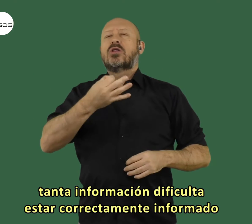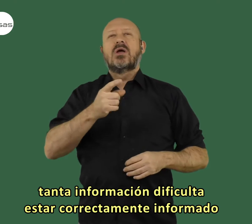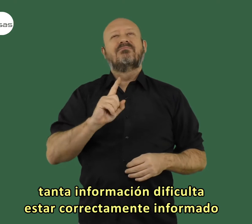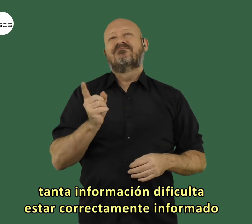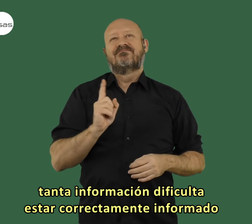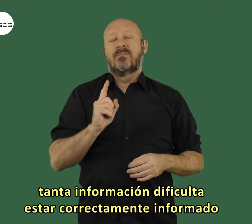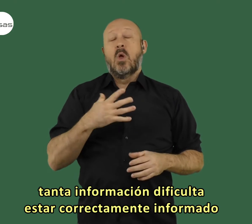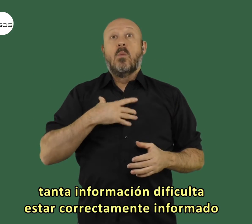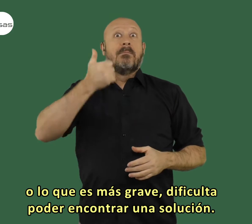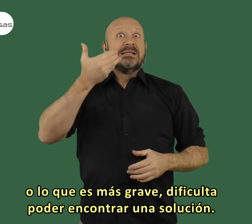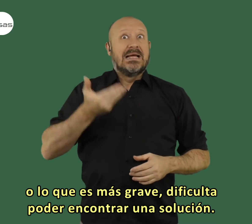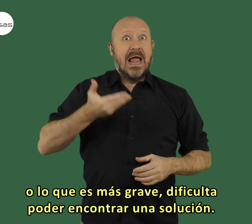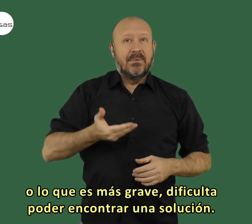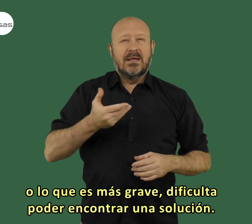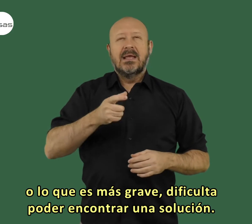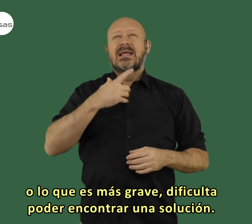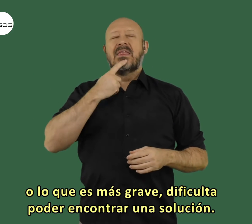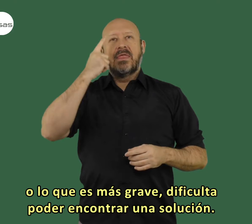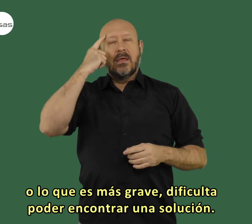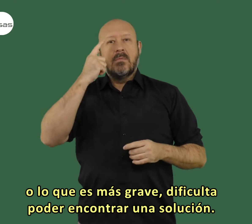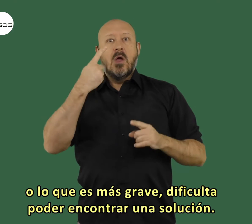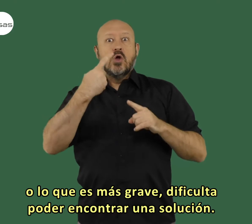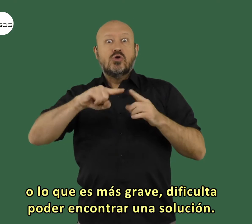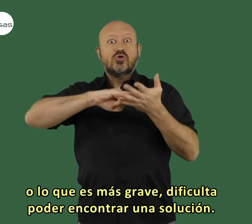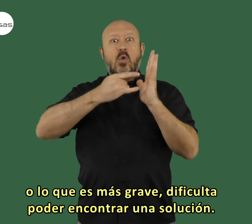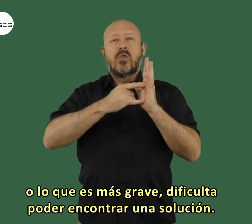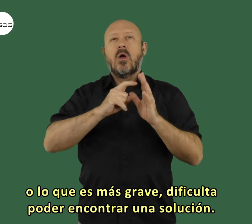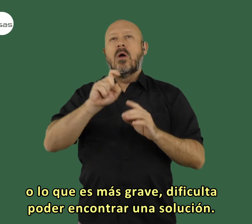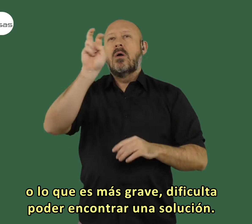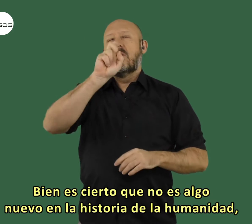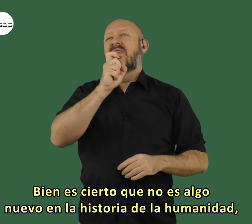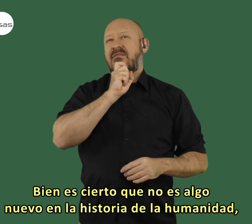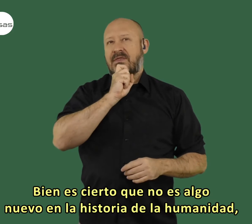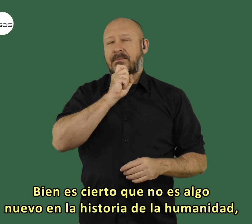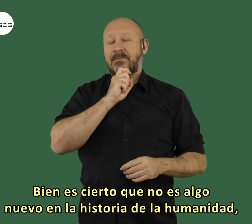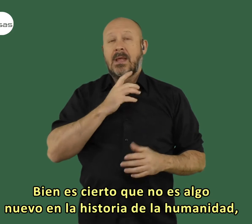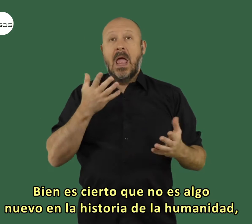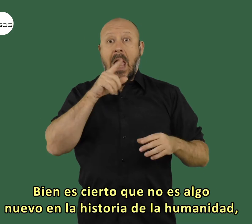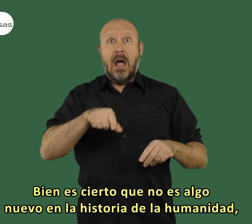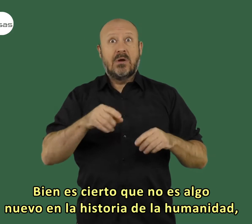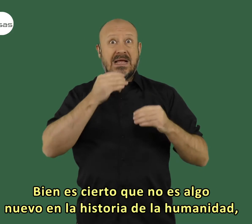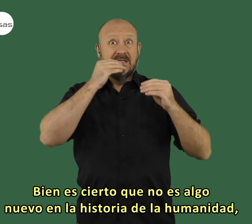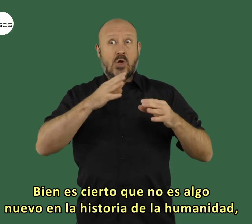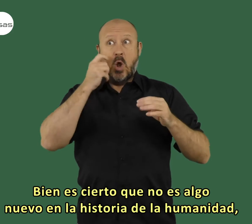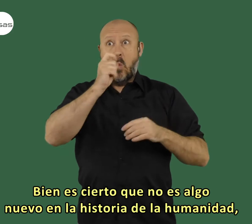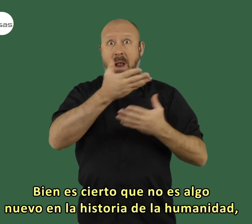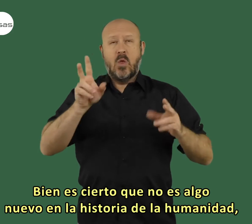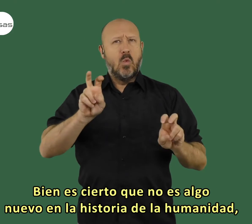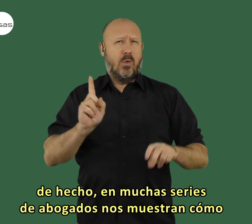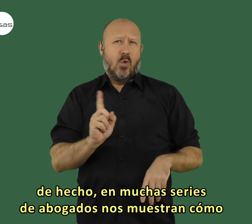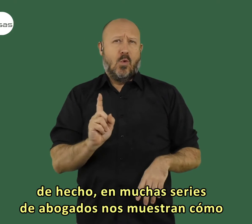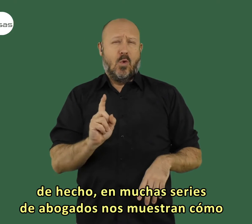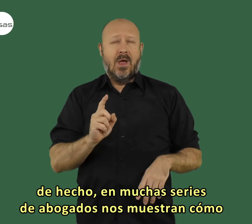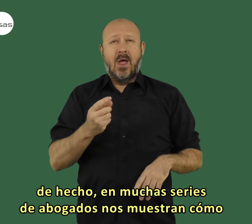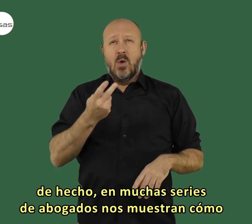correctamente informado, o lo que es más grave, dificulta poder encontrar una solución. Bien es cierto que no es algo nuevo en la historia de la